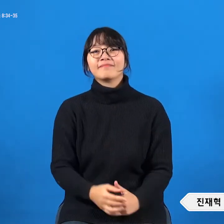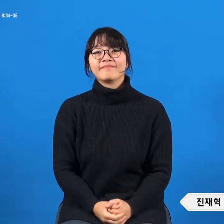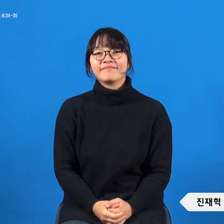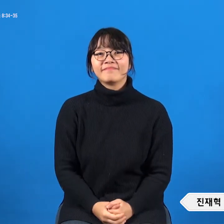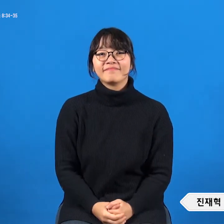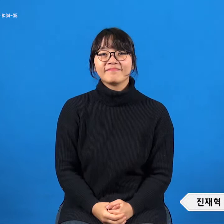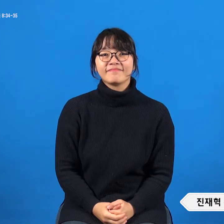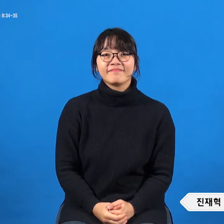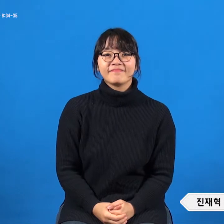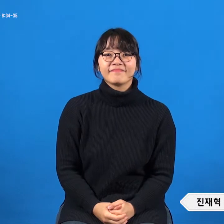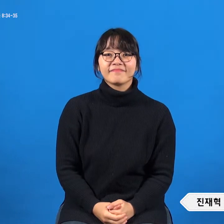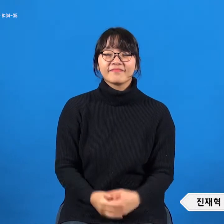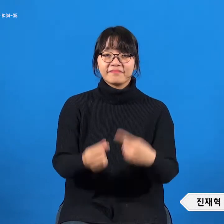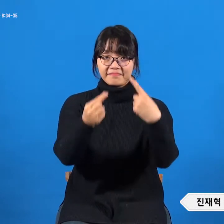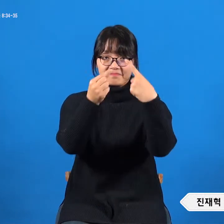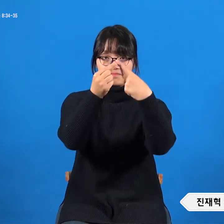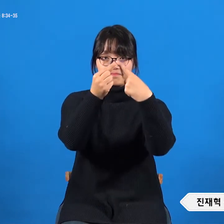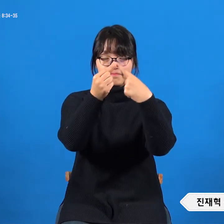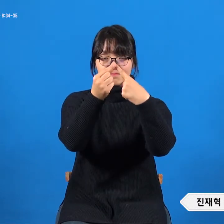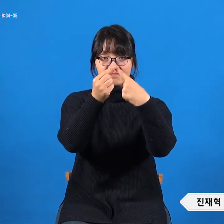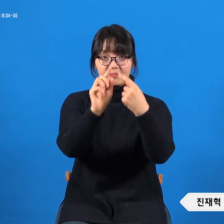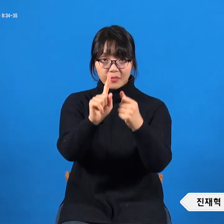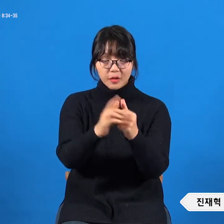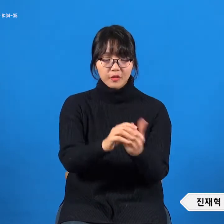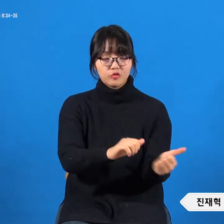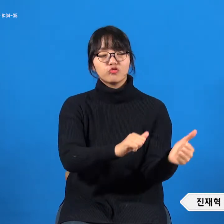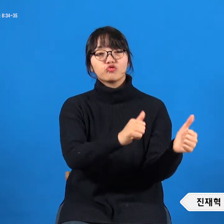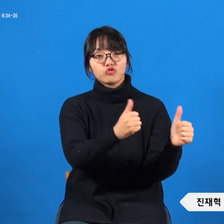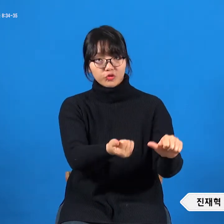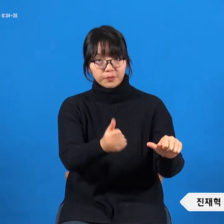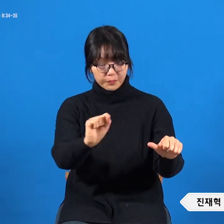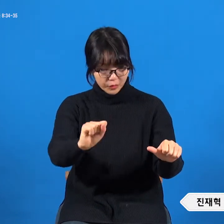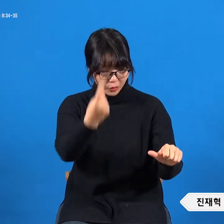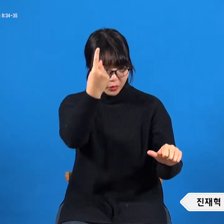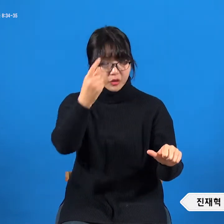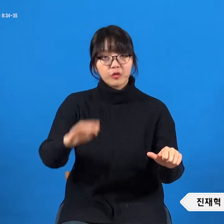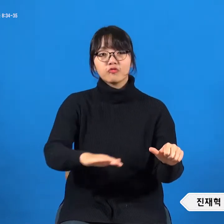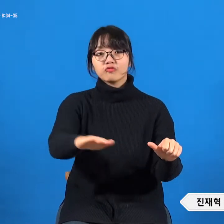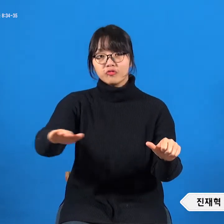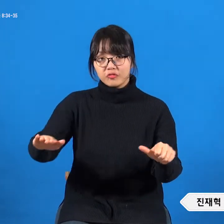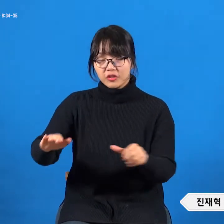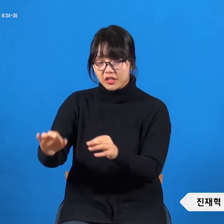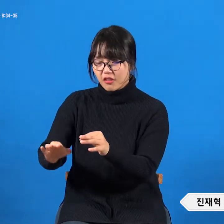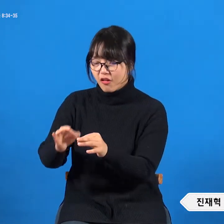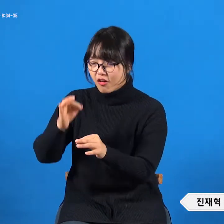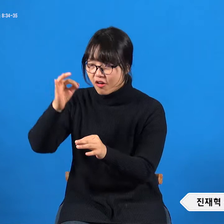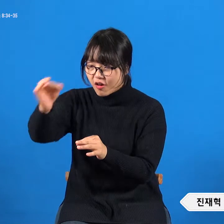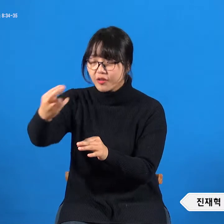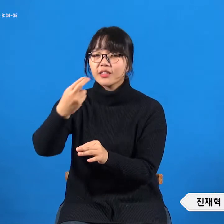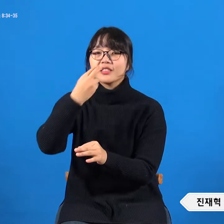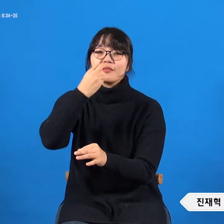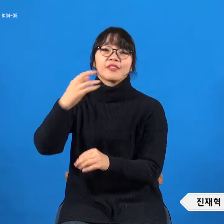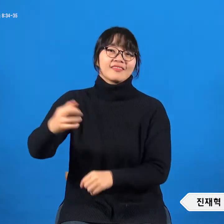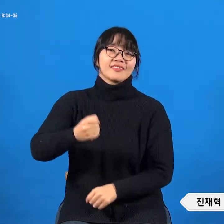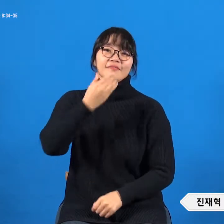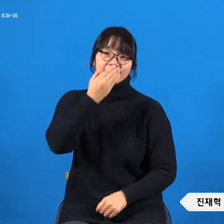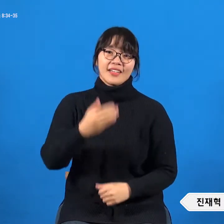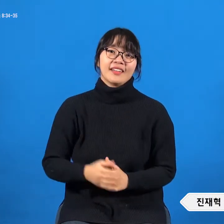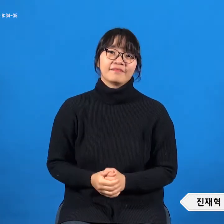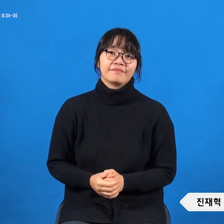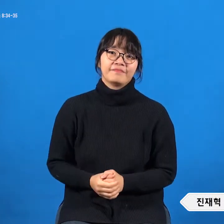있습니까? 첫째로, 죽음으로 우리가 영원히 살기